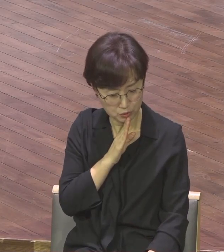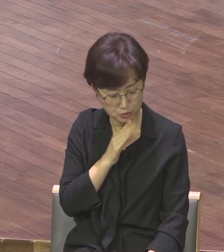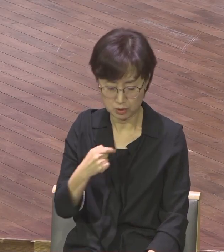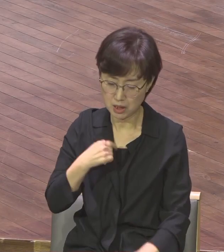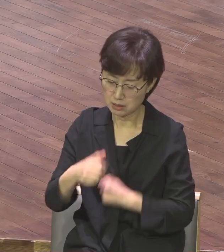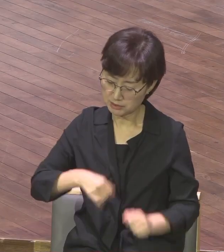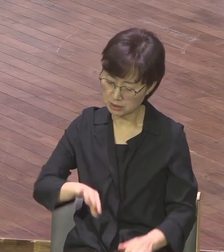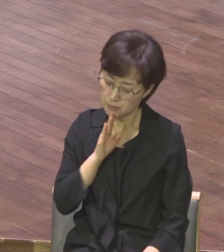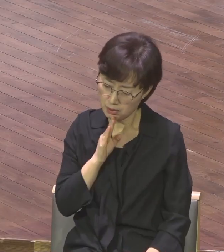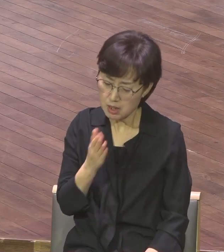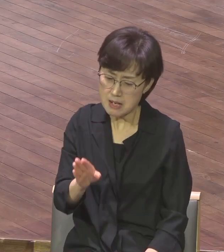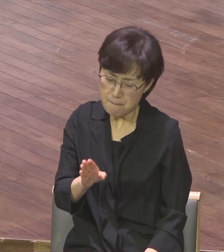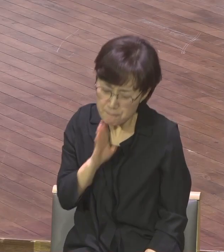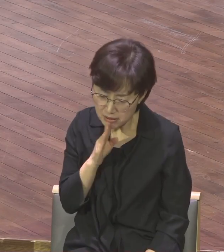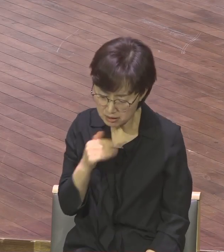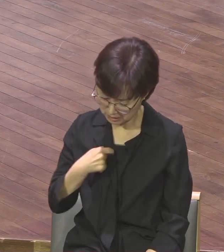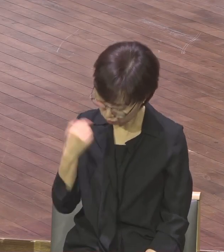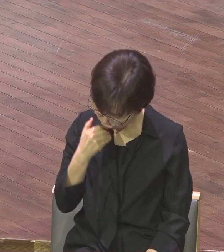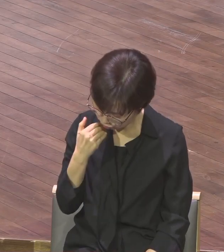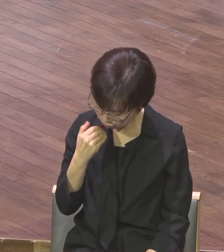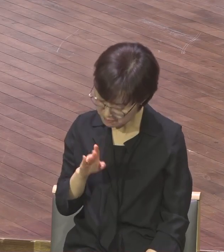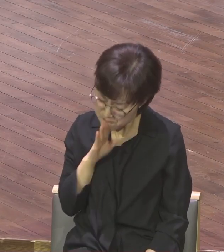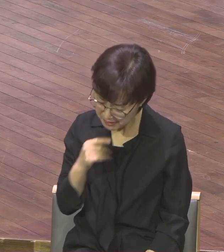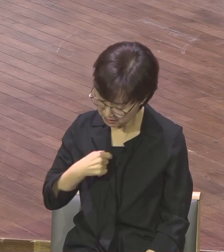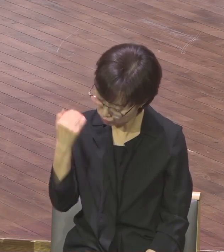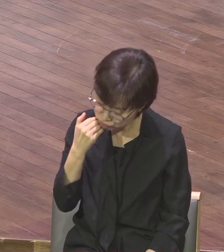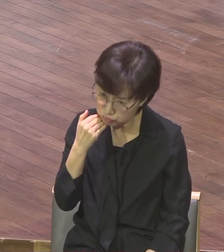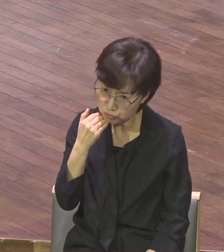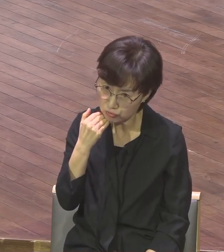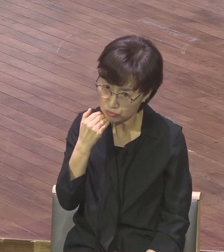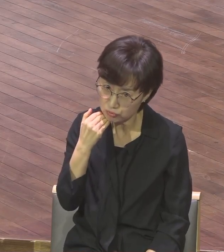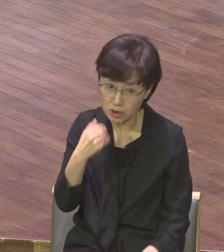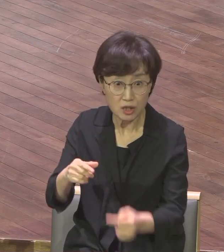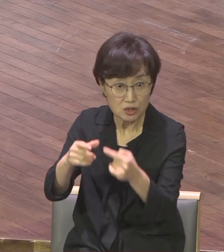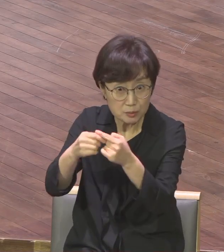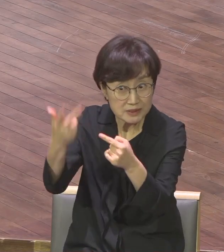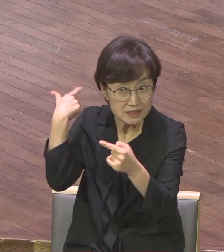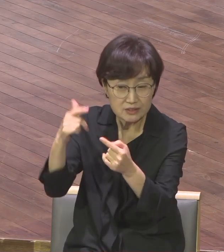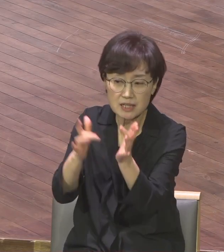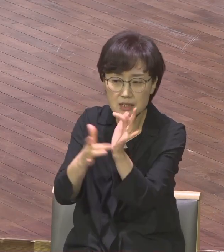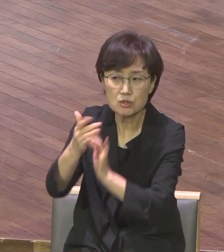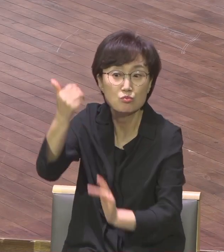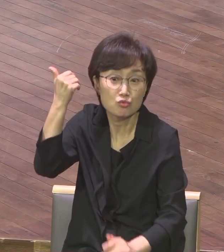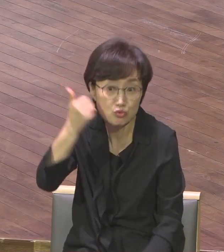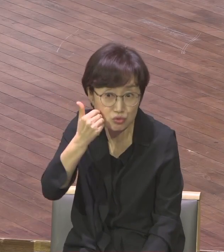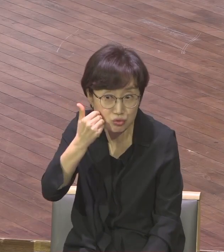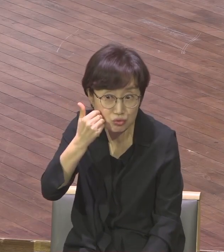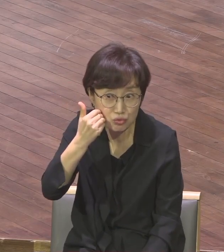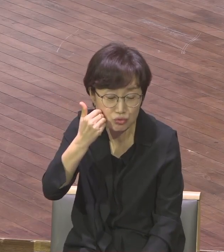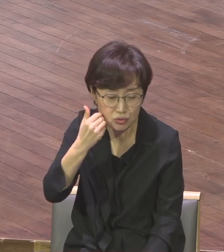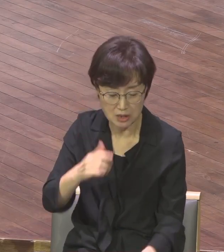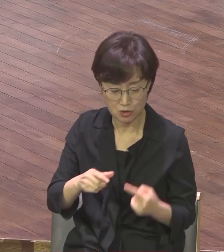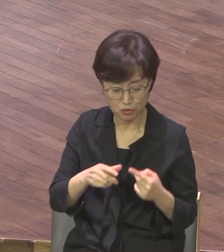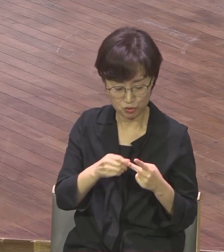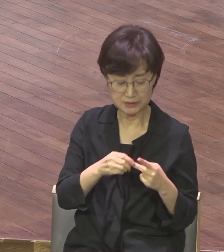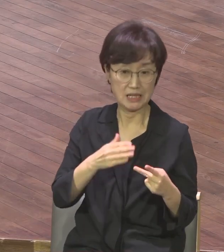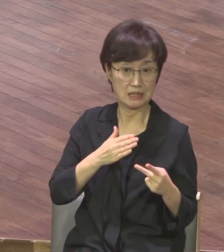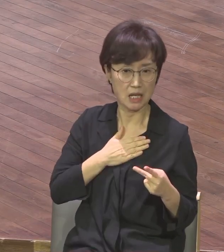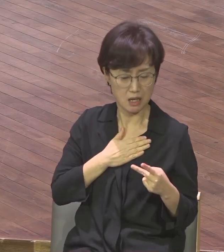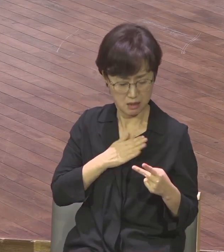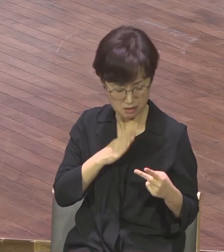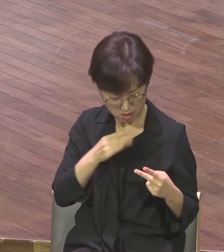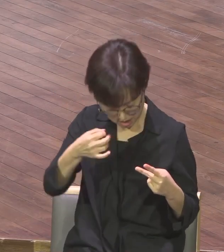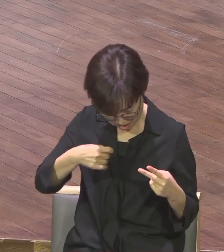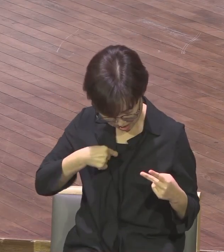과연 누구인가? 자, 예수님이 누구인가에 대한 질문, 나는 누구인가에